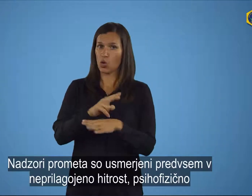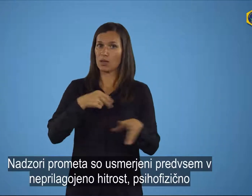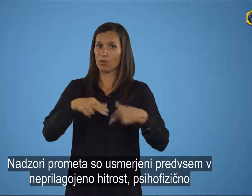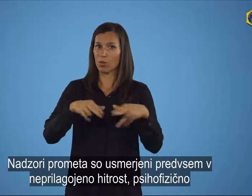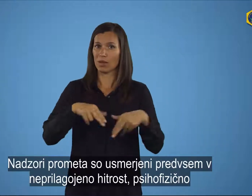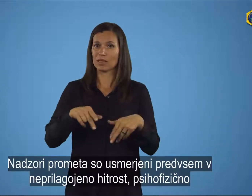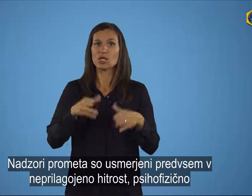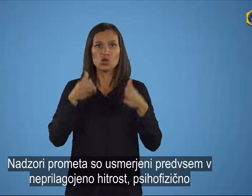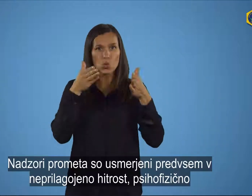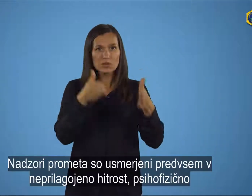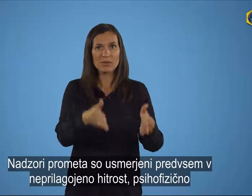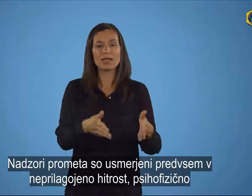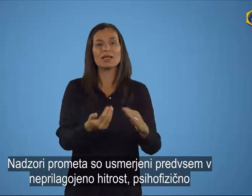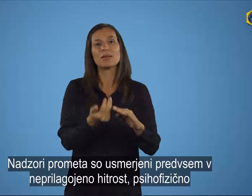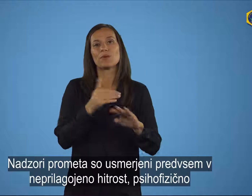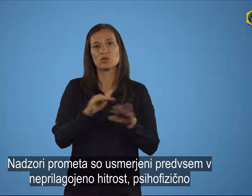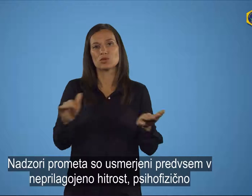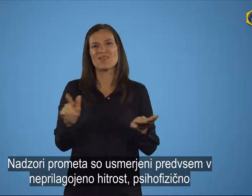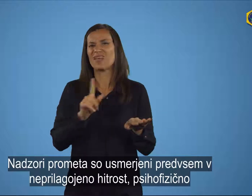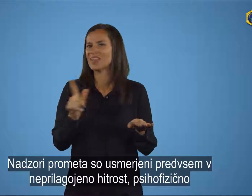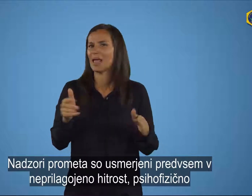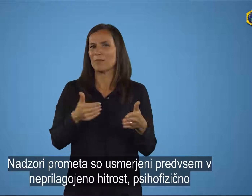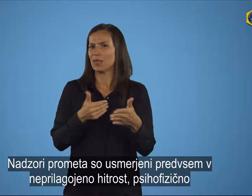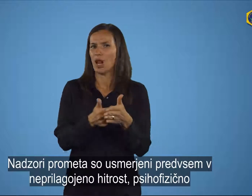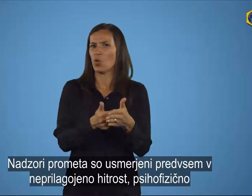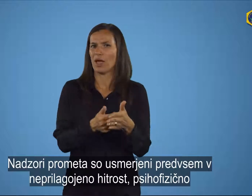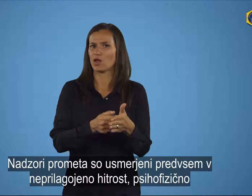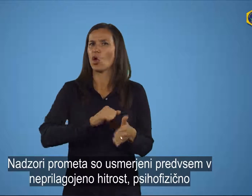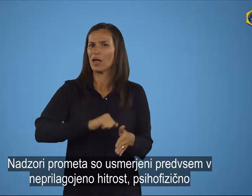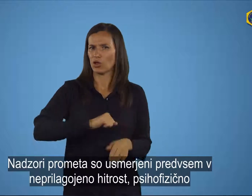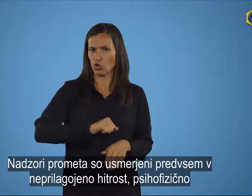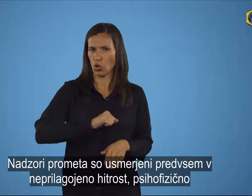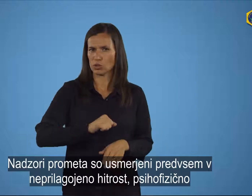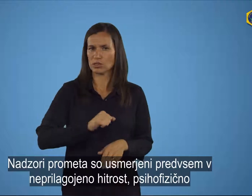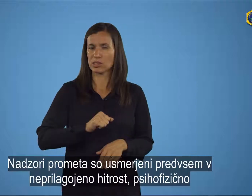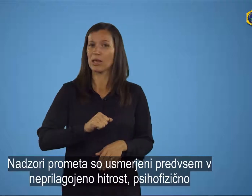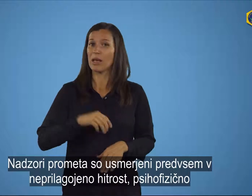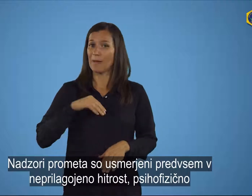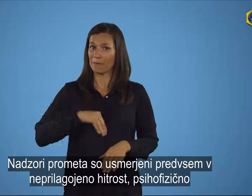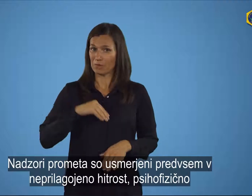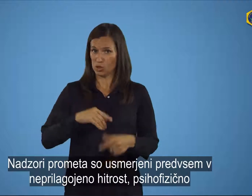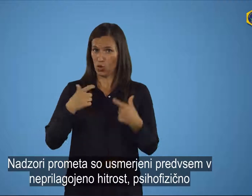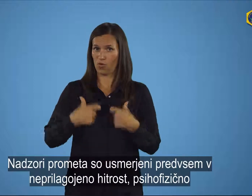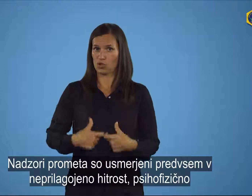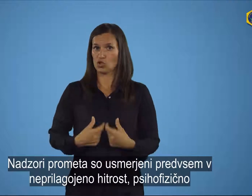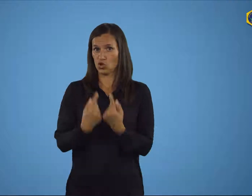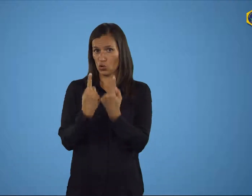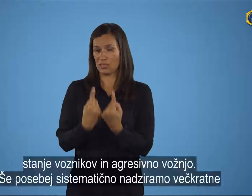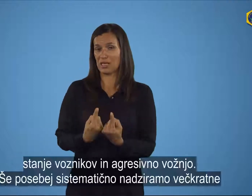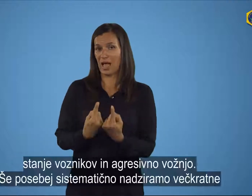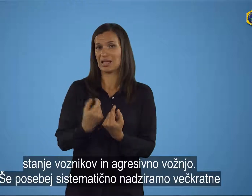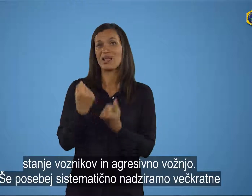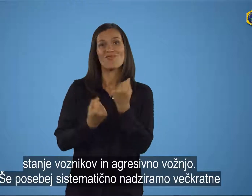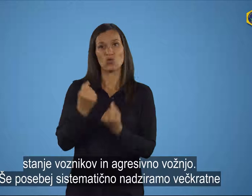Nadzori prometa so usmerjeni predvsem v neprilagojeno hitrost, psihofizično stanje voznikov in agresivno